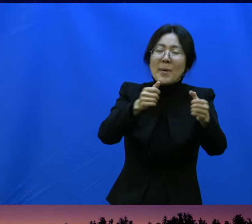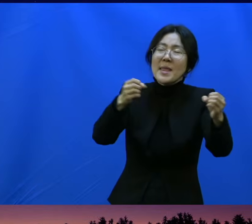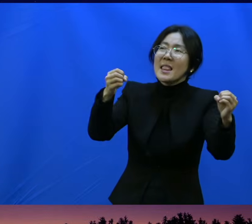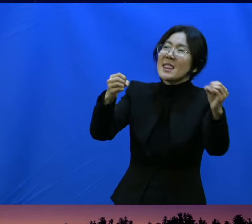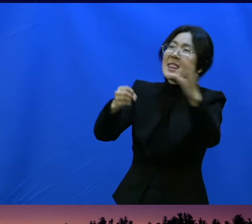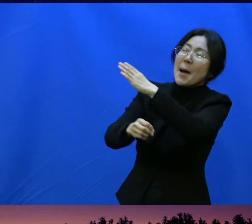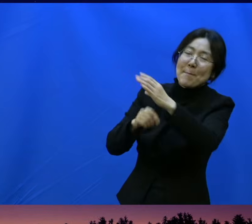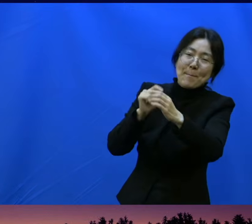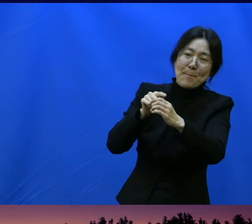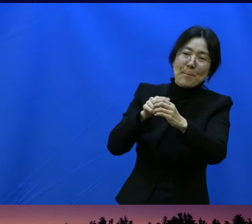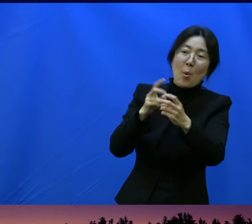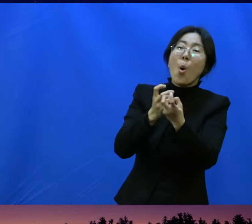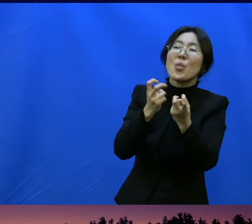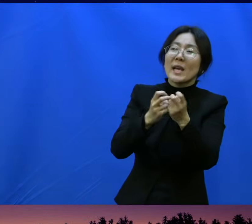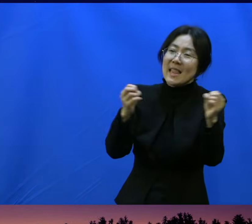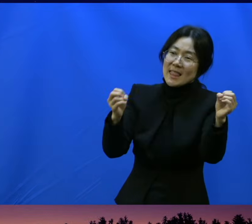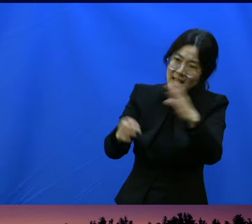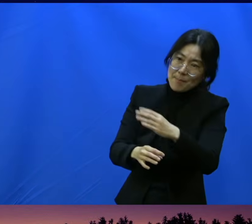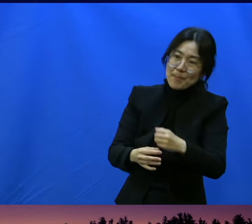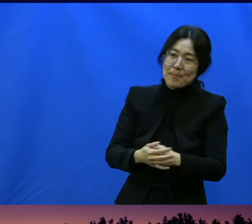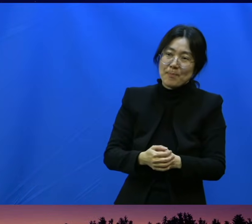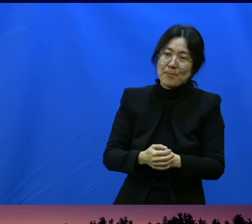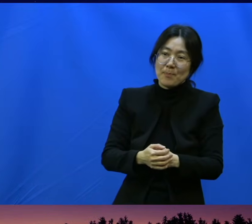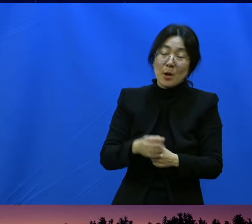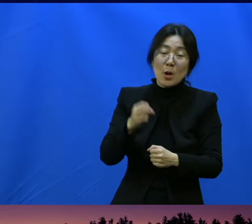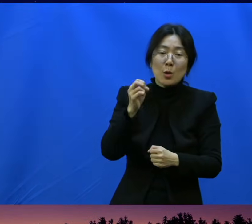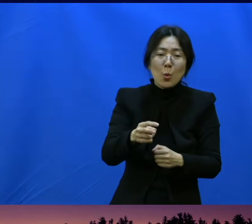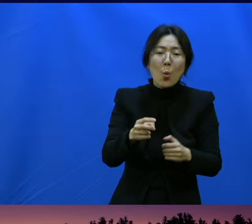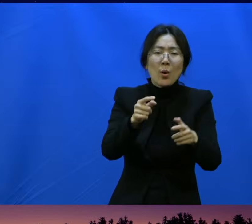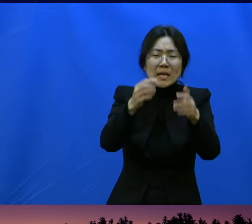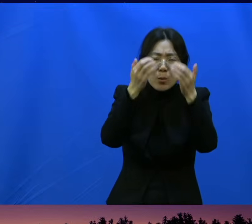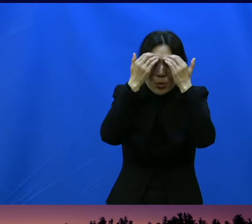또 다른 사람들과 어떻게 관계를 맺을 것인가를 배운 거죠.